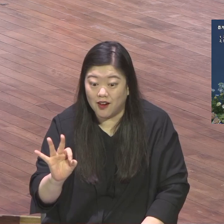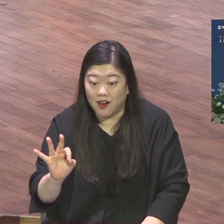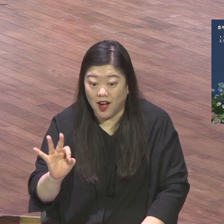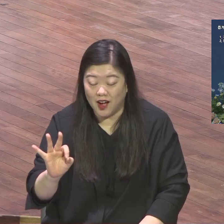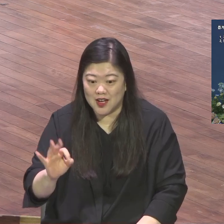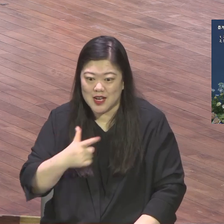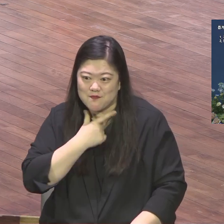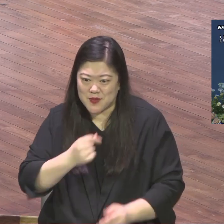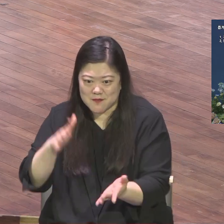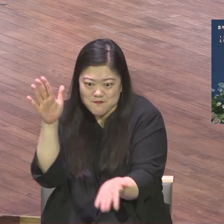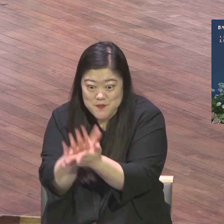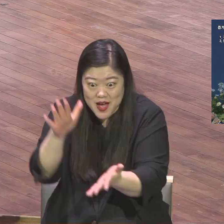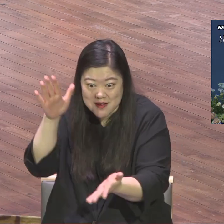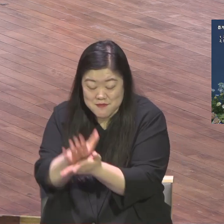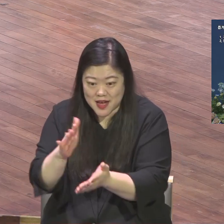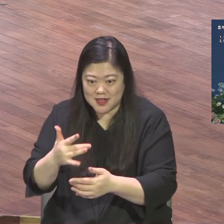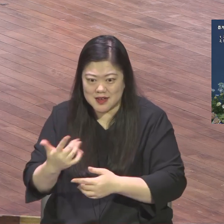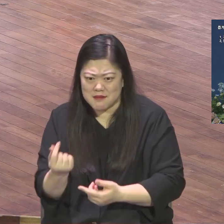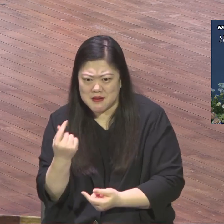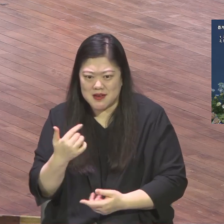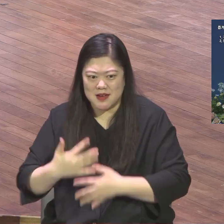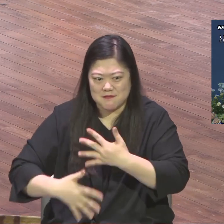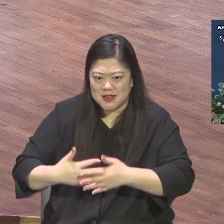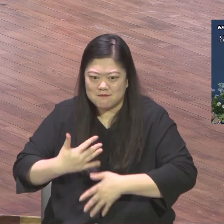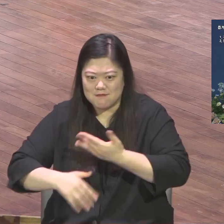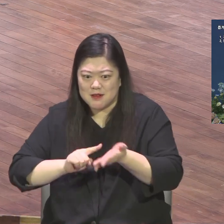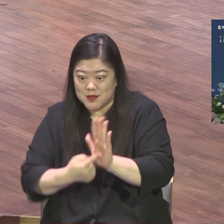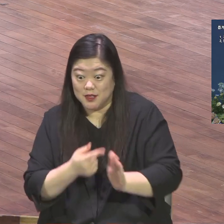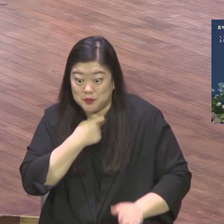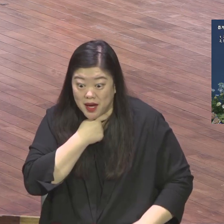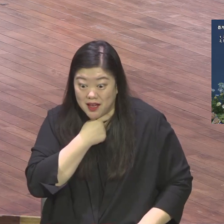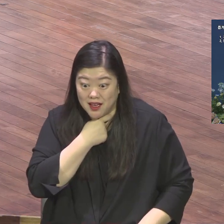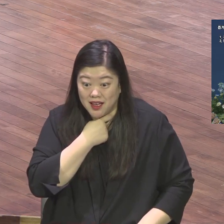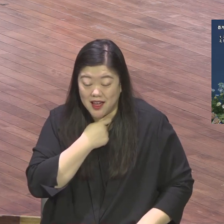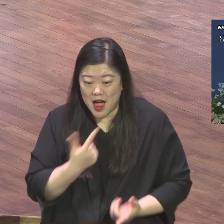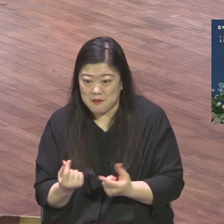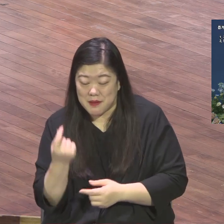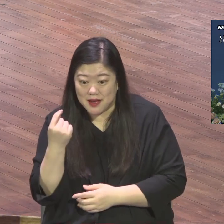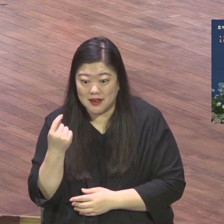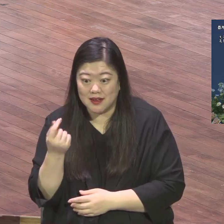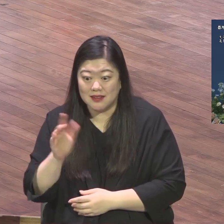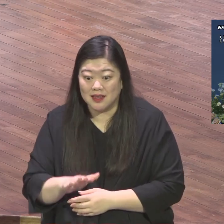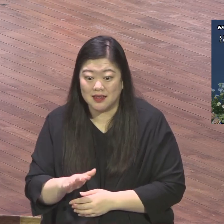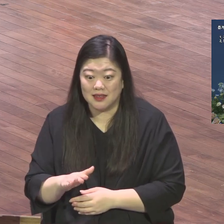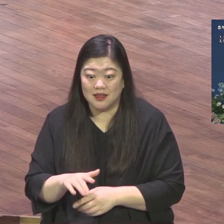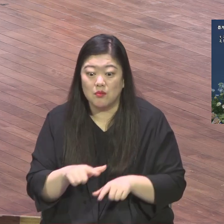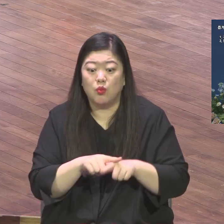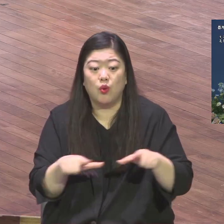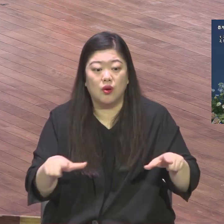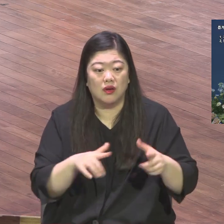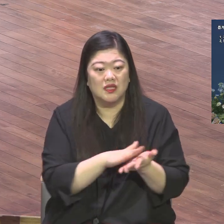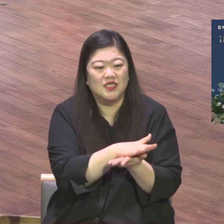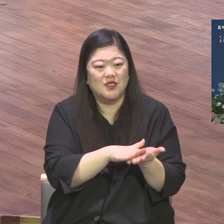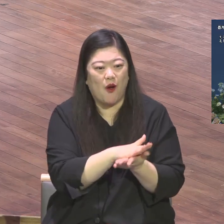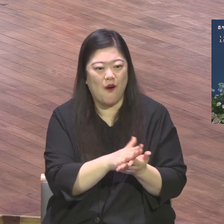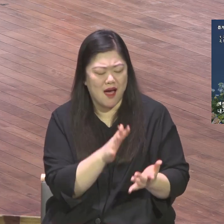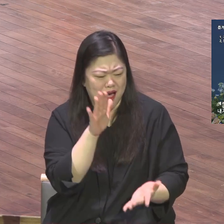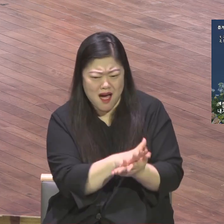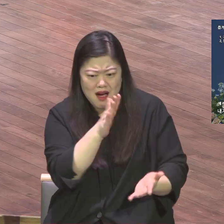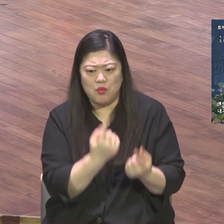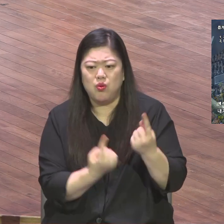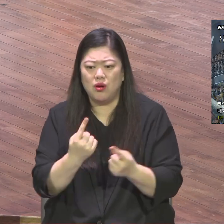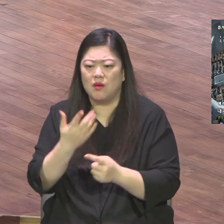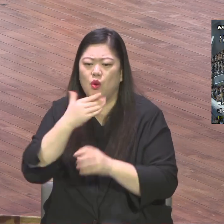아멘. 이 보고 들은 것을 말하는 열정. 예레미야 20장 9절에 보면 예레미야가 이렇게